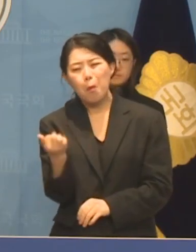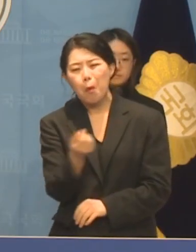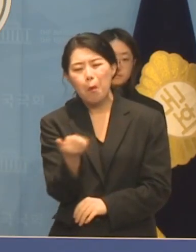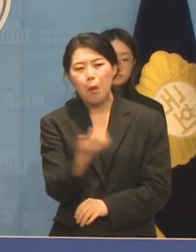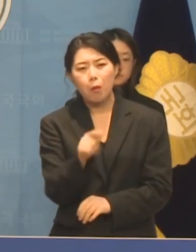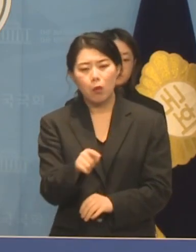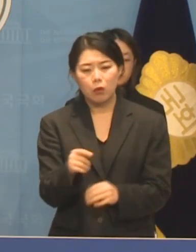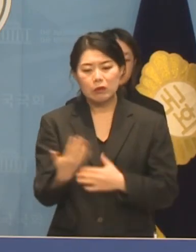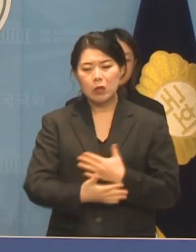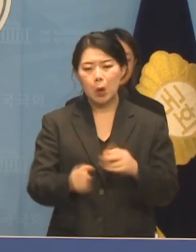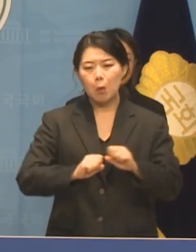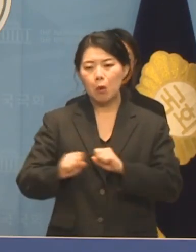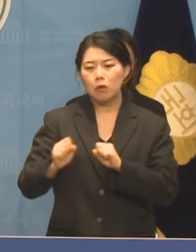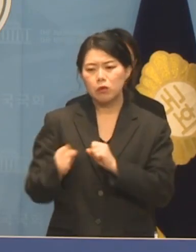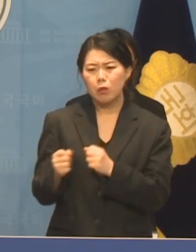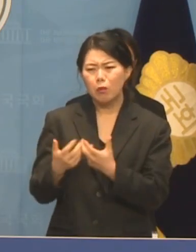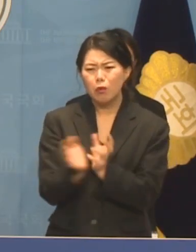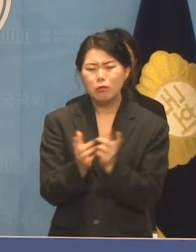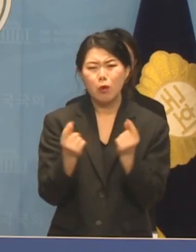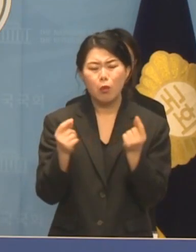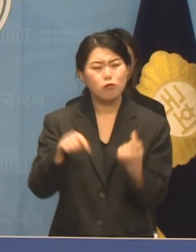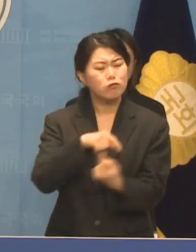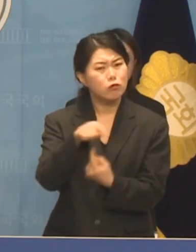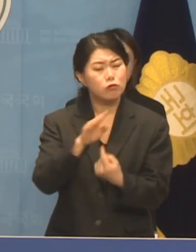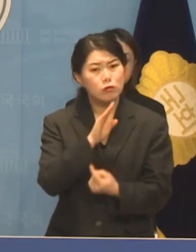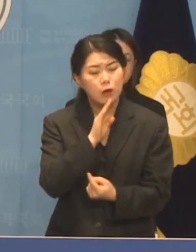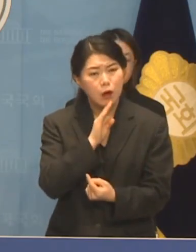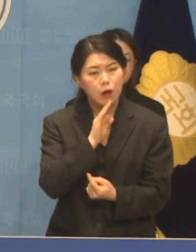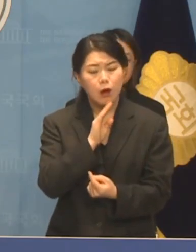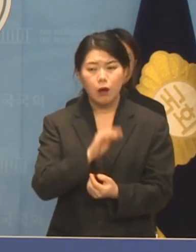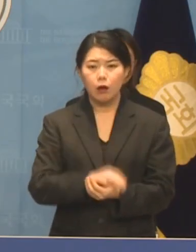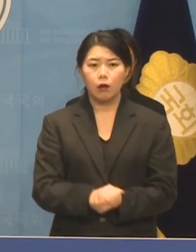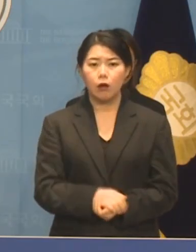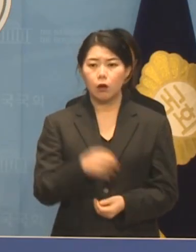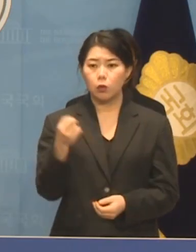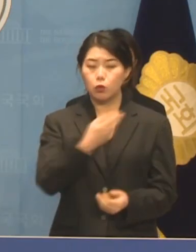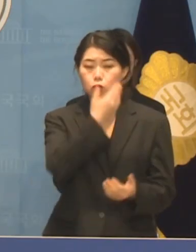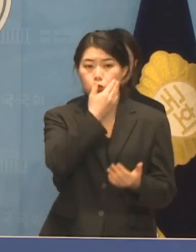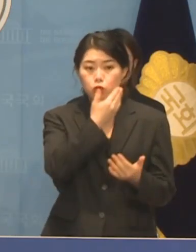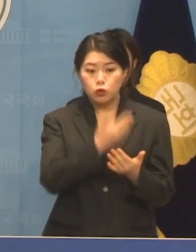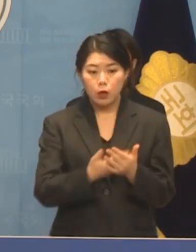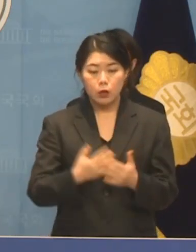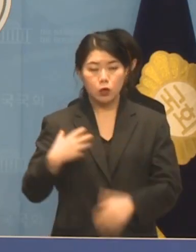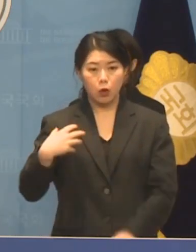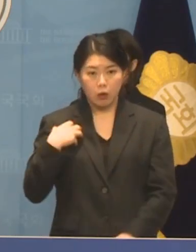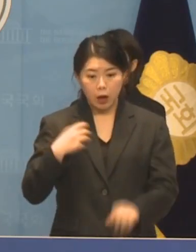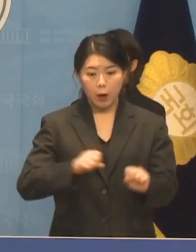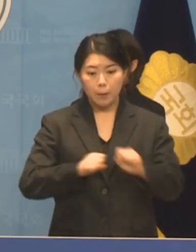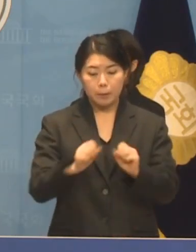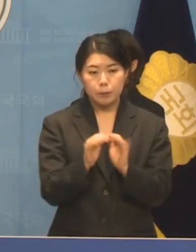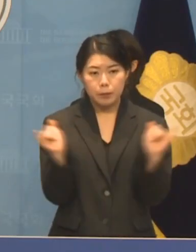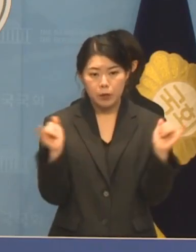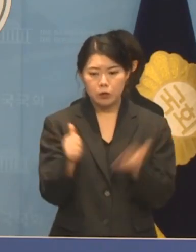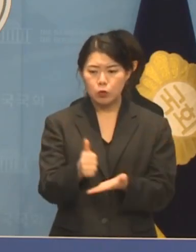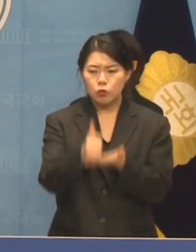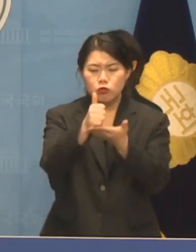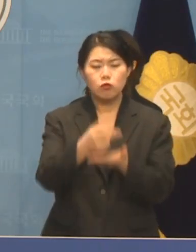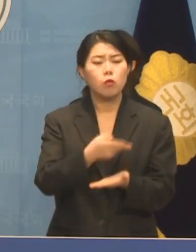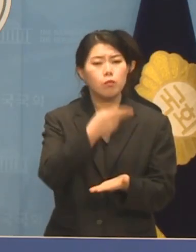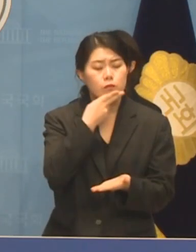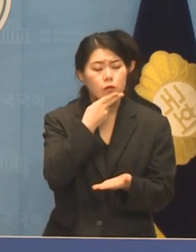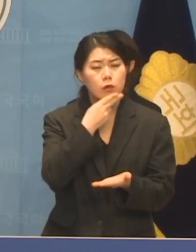자원봉사 모임처럼 운영되고 있었고, 오히려 중요한 역할을 활동가들을 존중하기는커녕